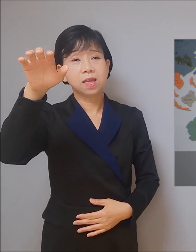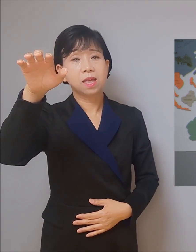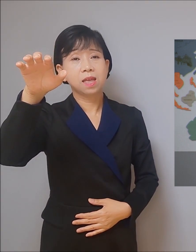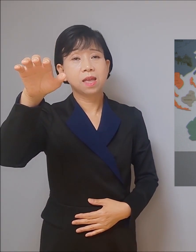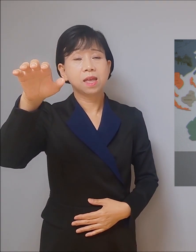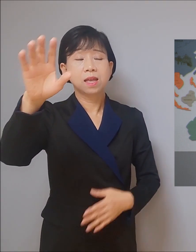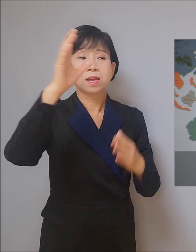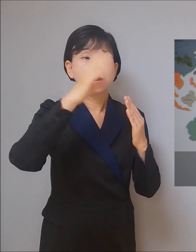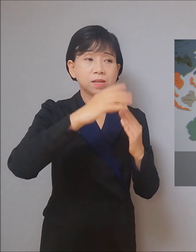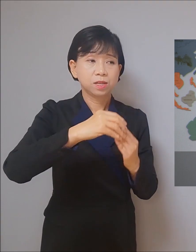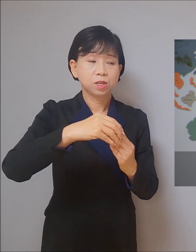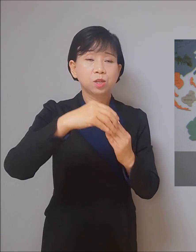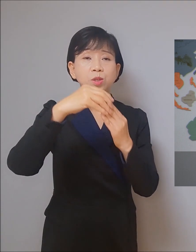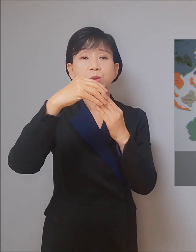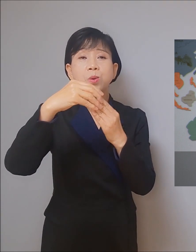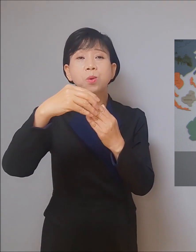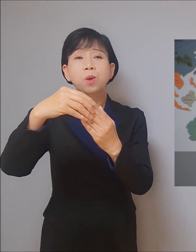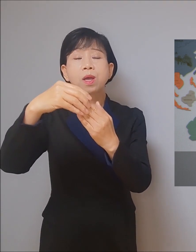본향에